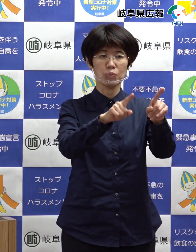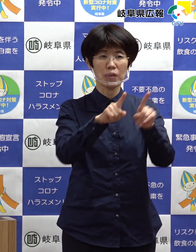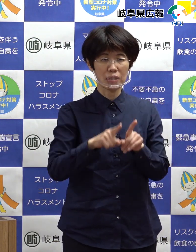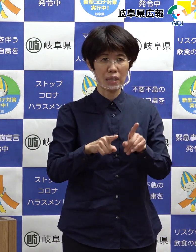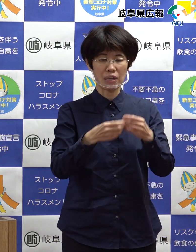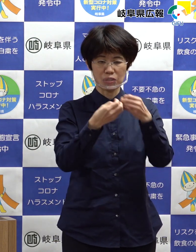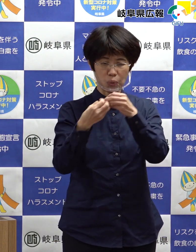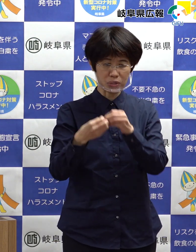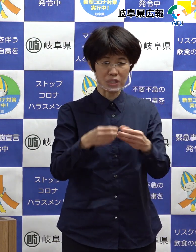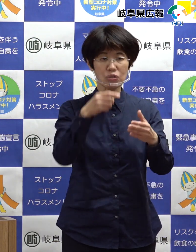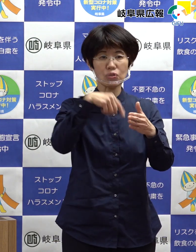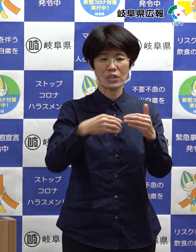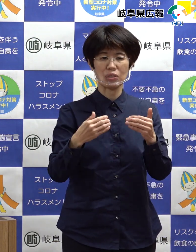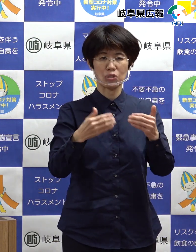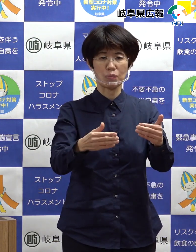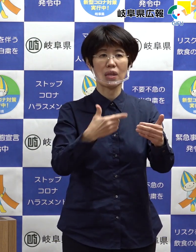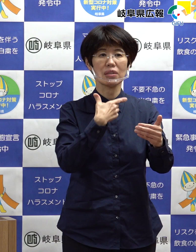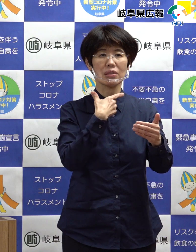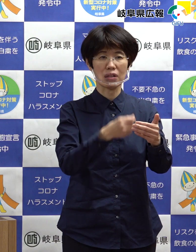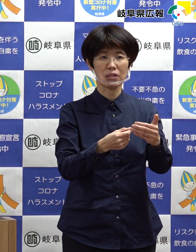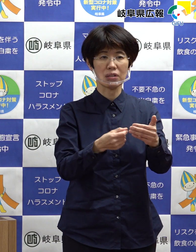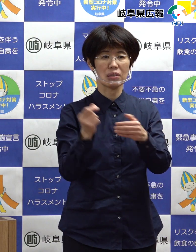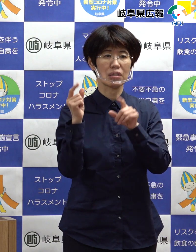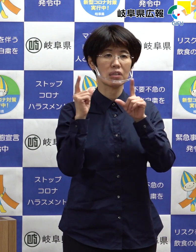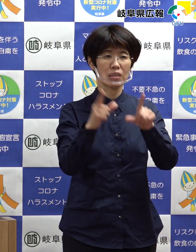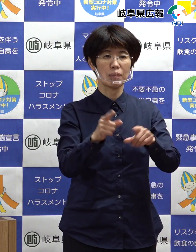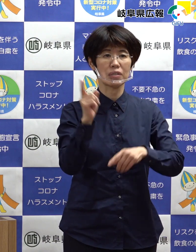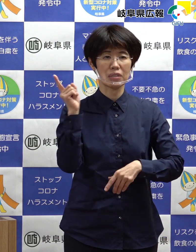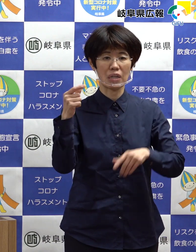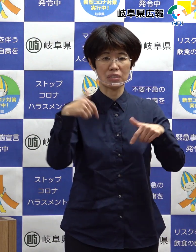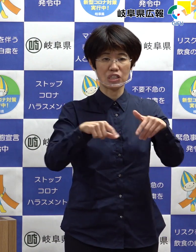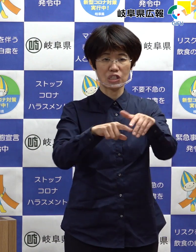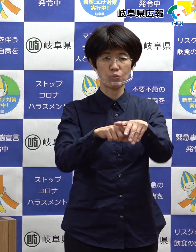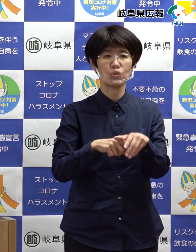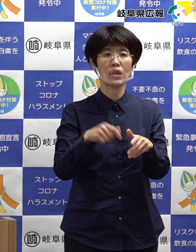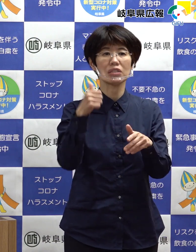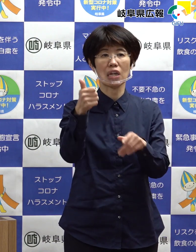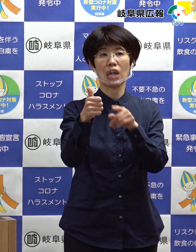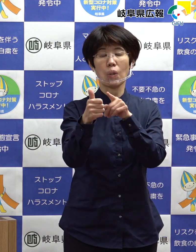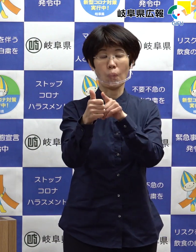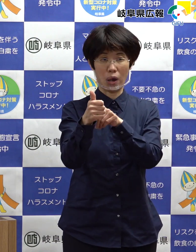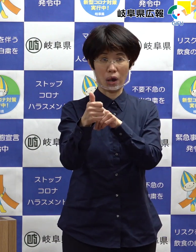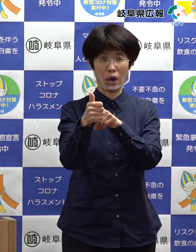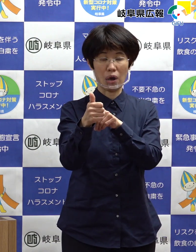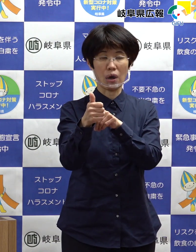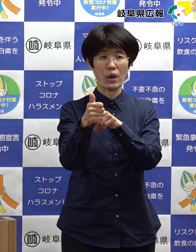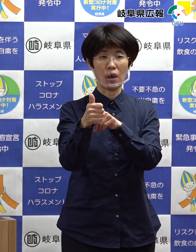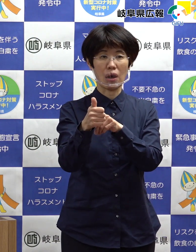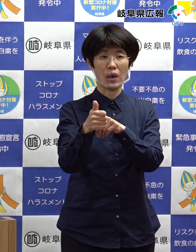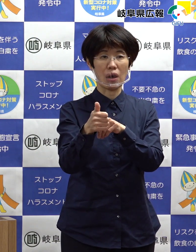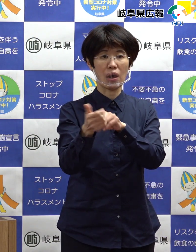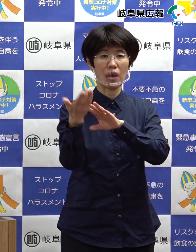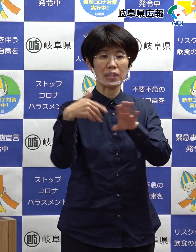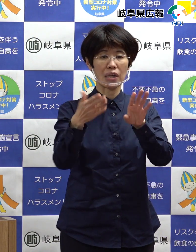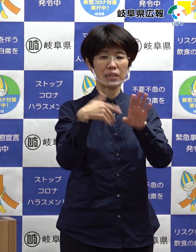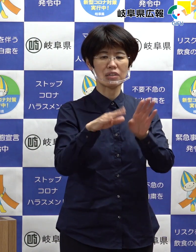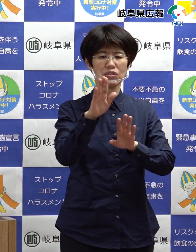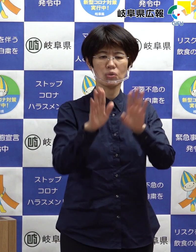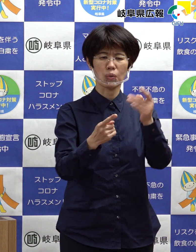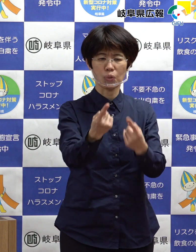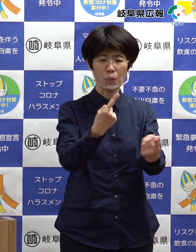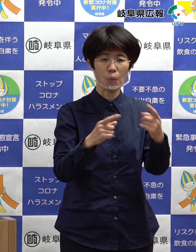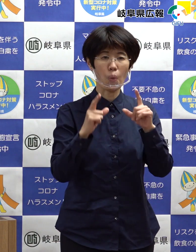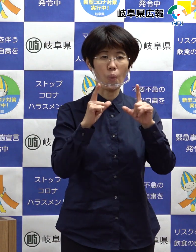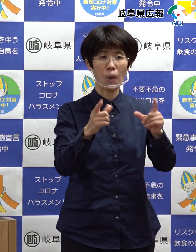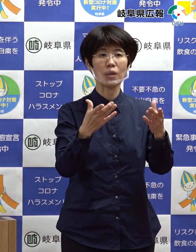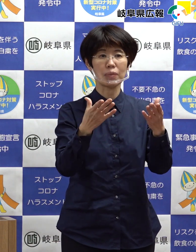細について進めていきたいということでありました。西村特命担当大臣からは、各府県の人手の状況について報